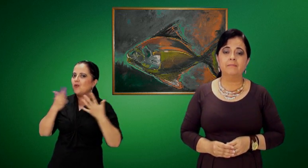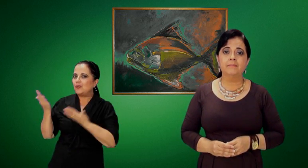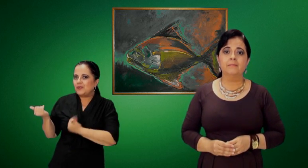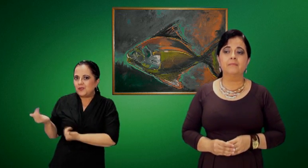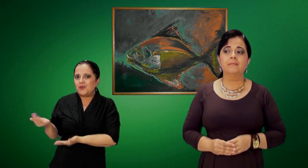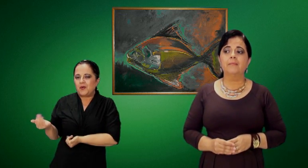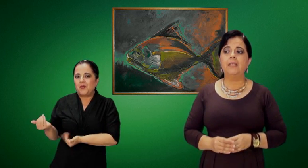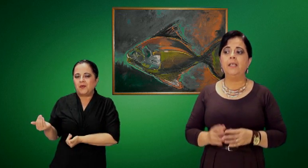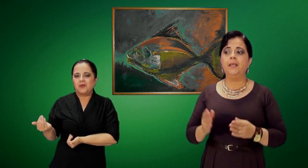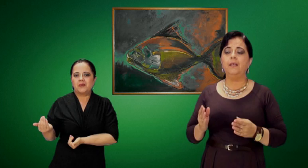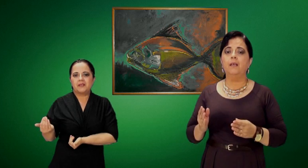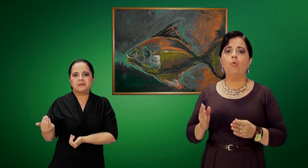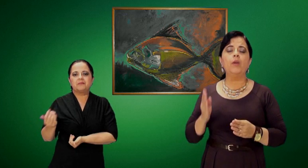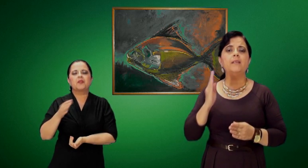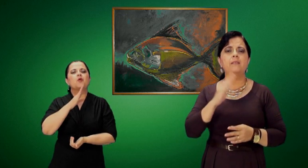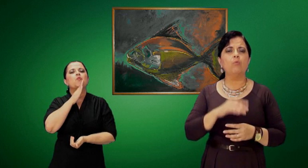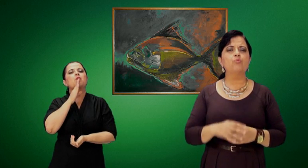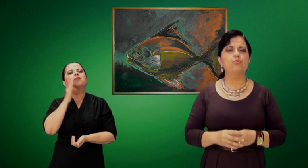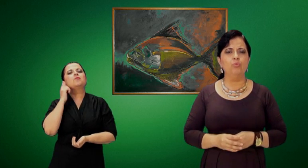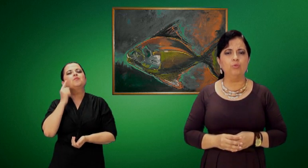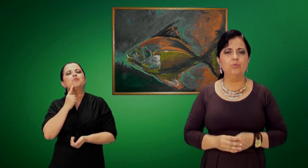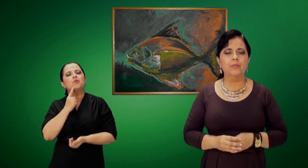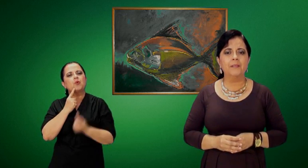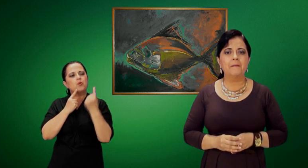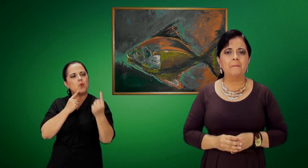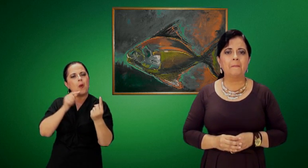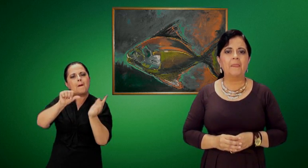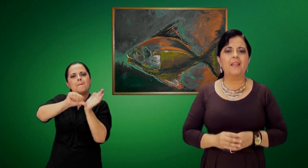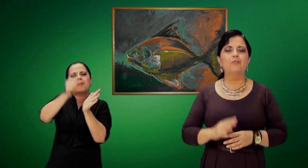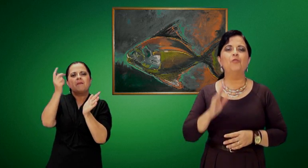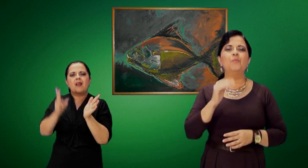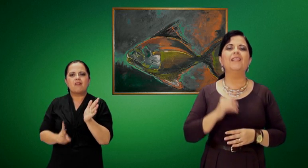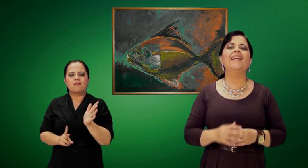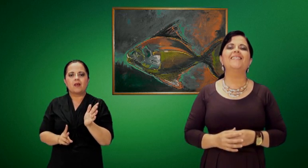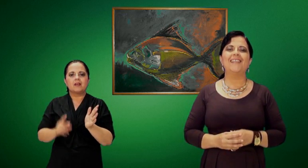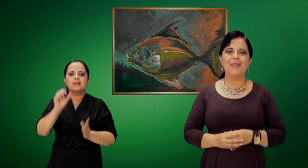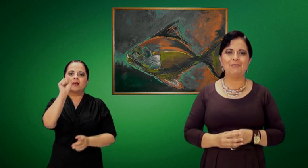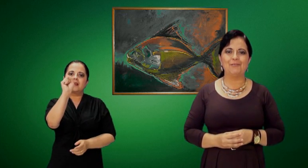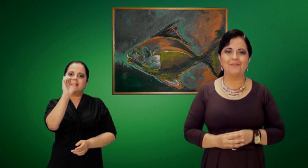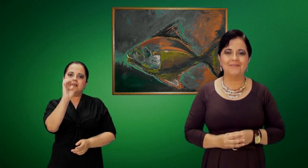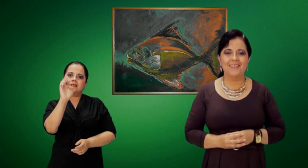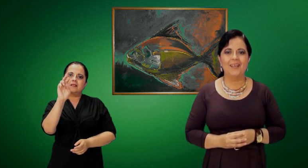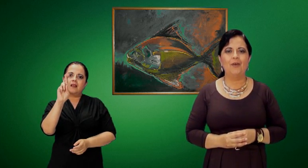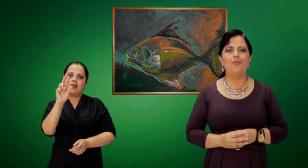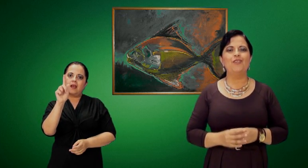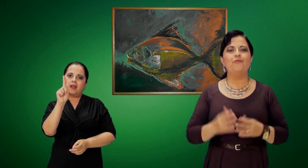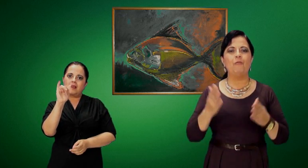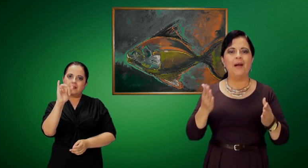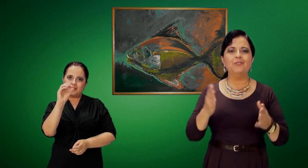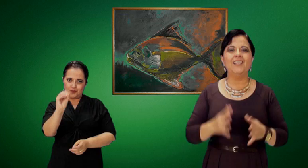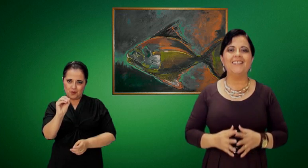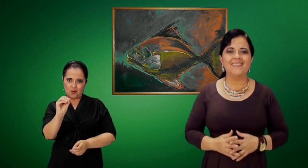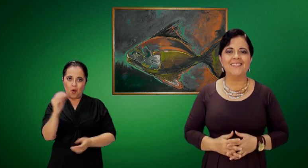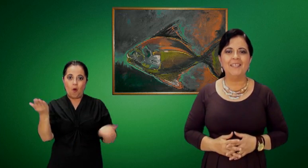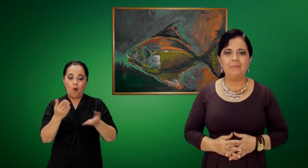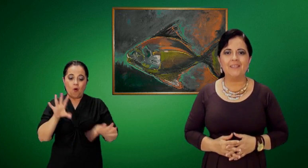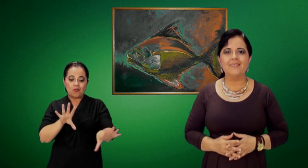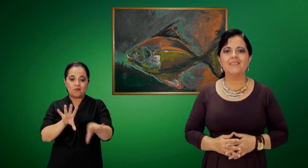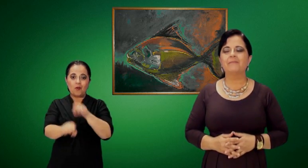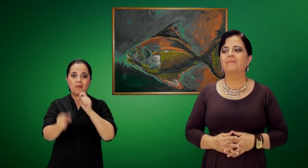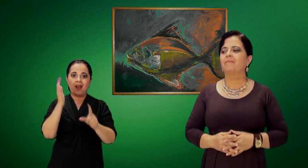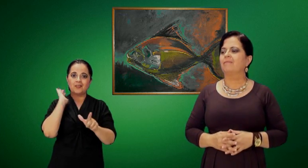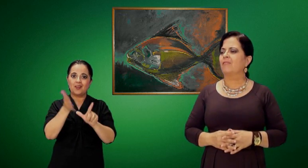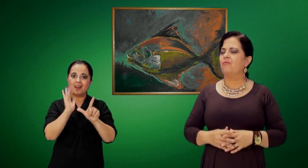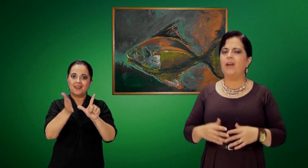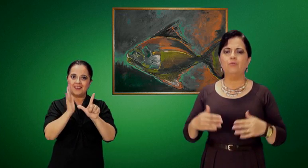jovem que conheceu um surdo, que o nome dele é Sérgio. Hoje é formado em letras